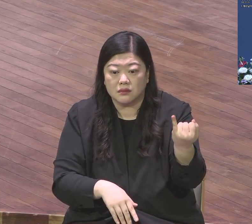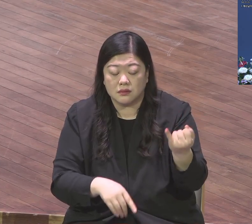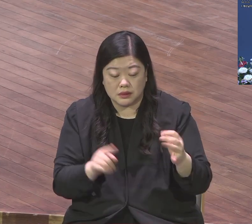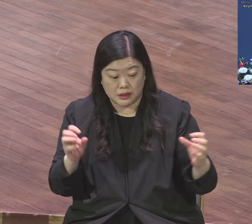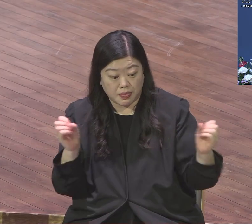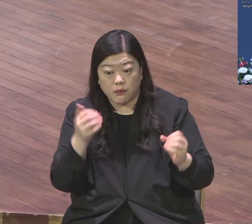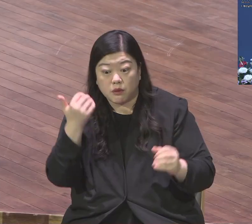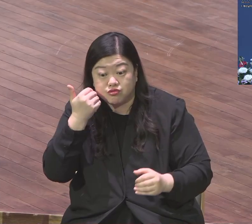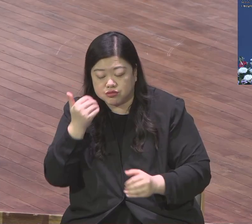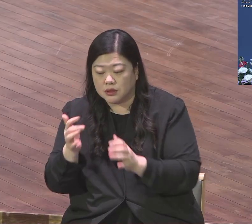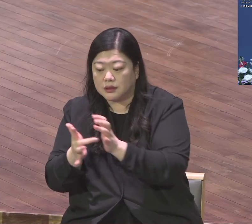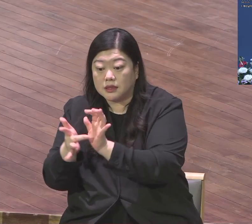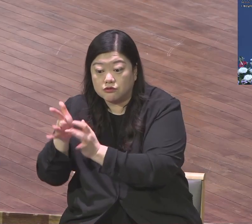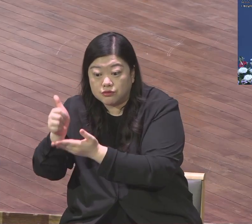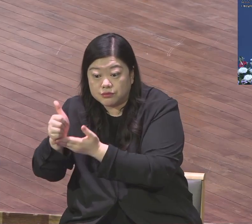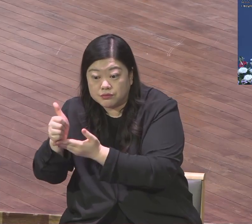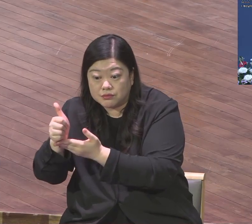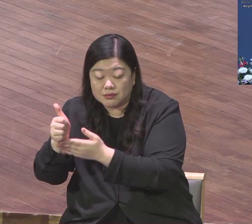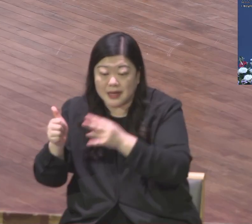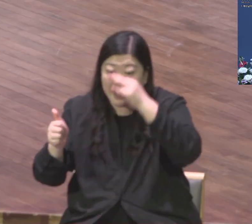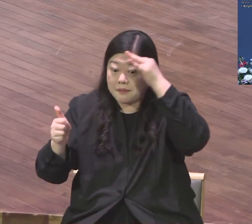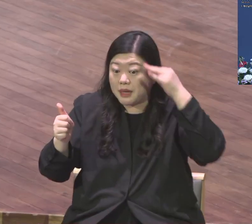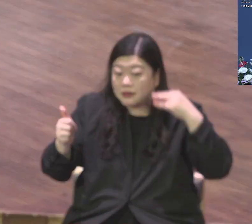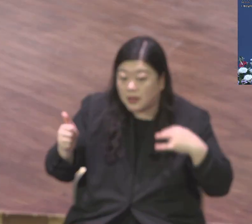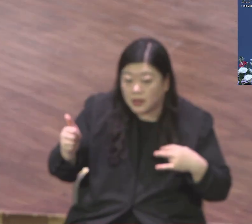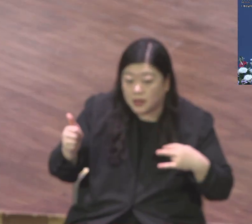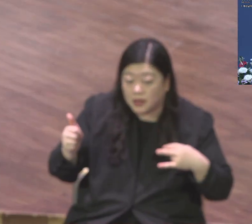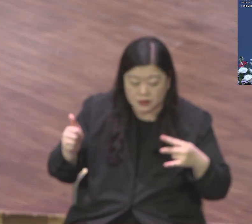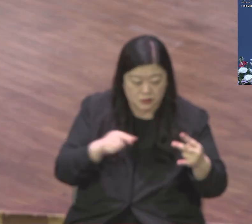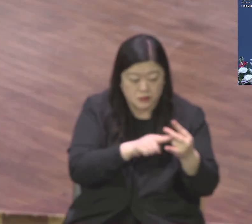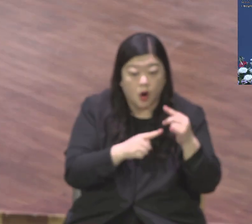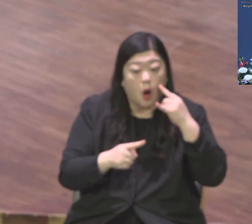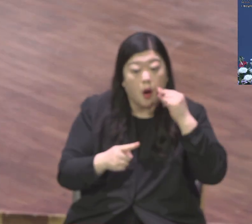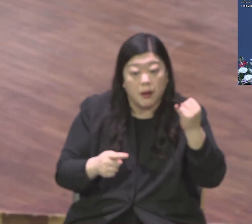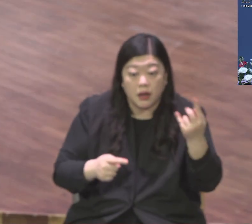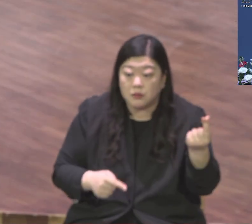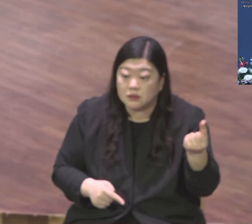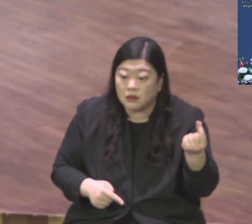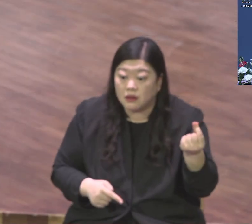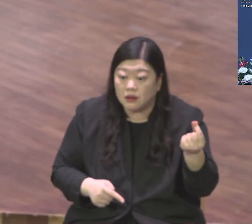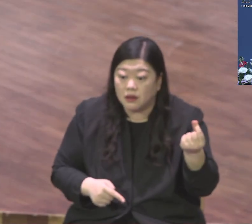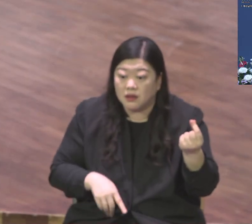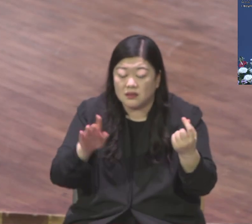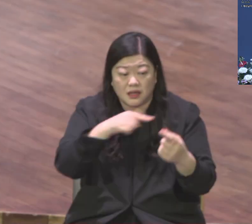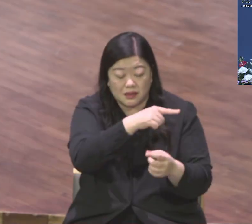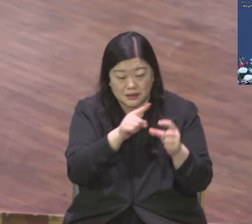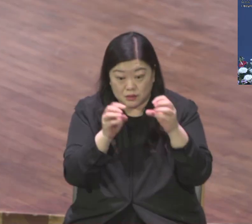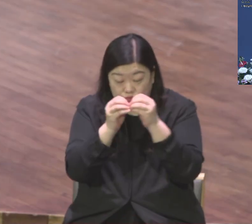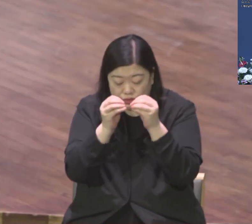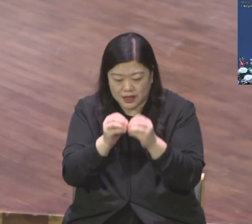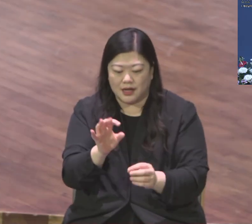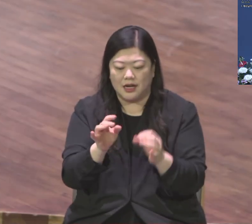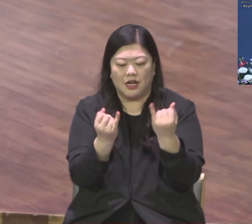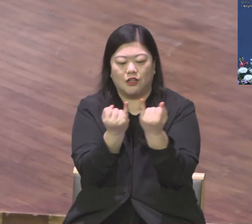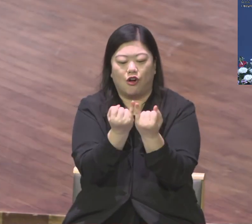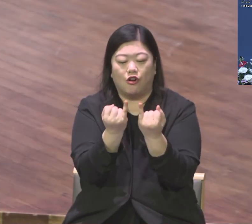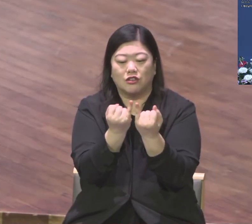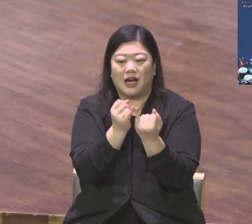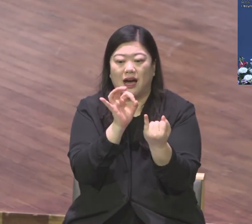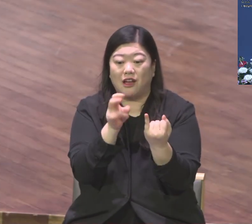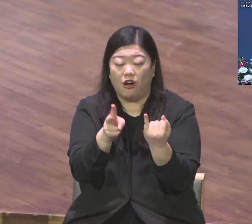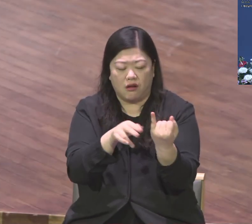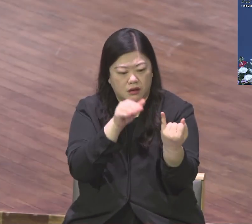되는 어려운 말이지요. 그런데 원어적으로는요 상당히 정중한